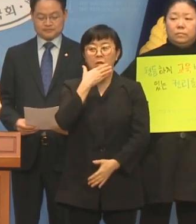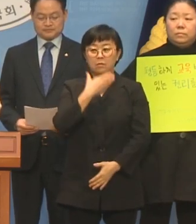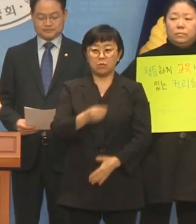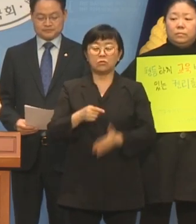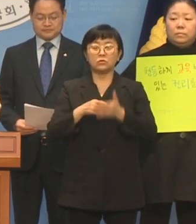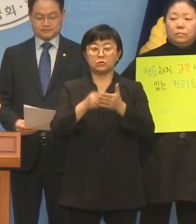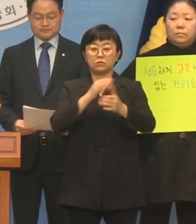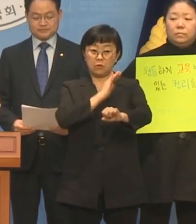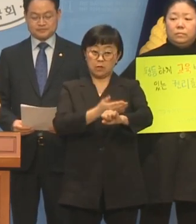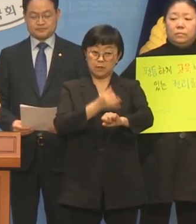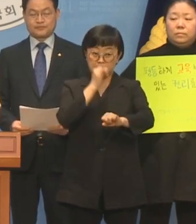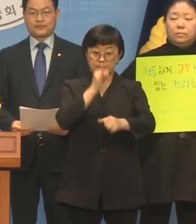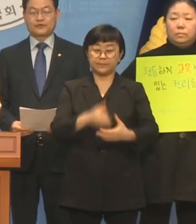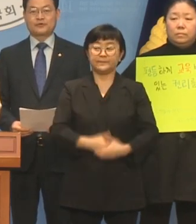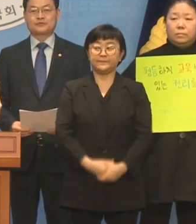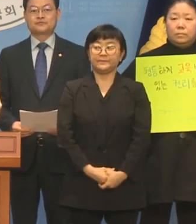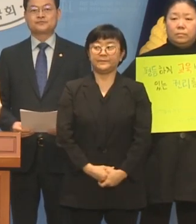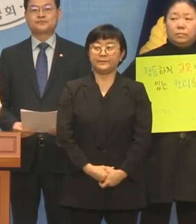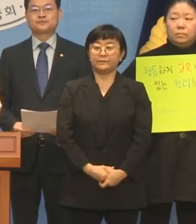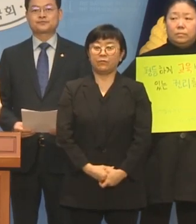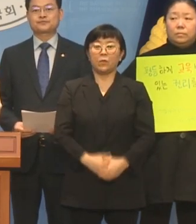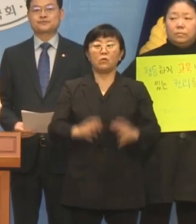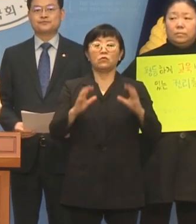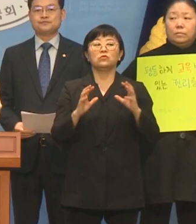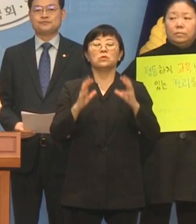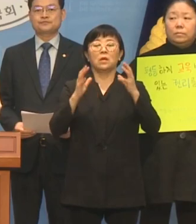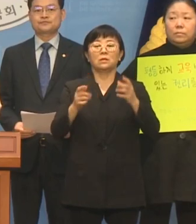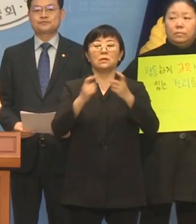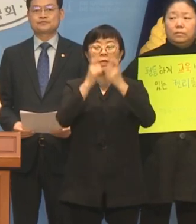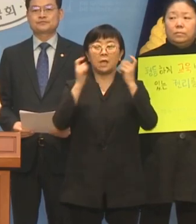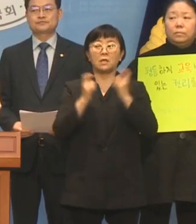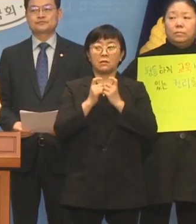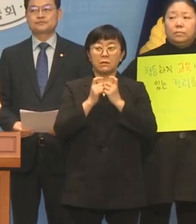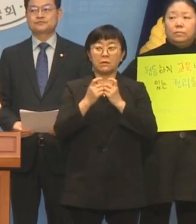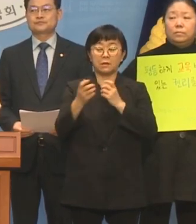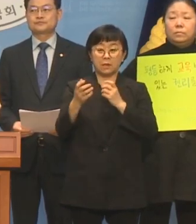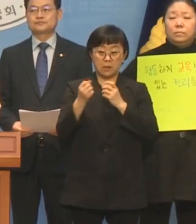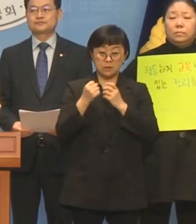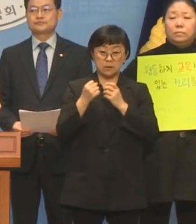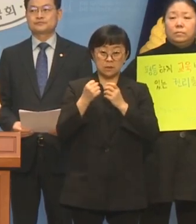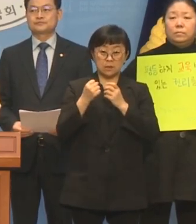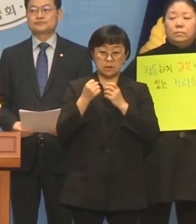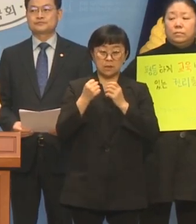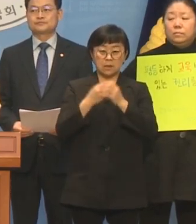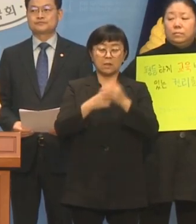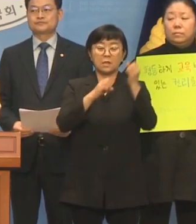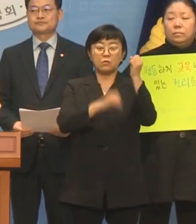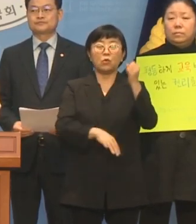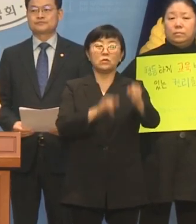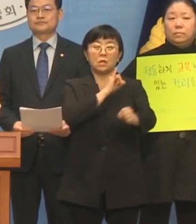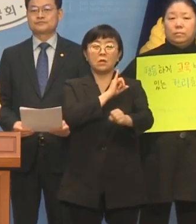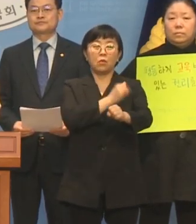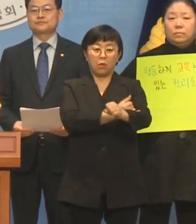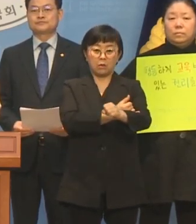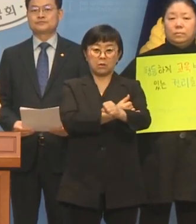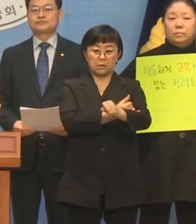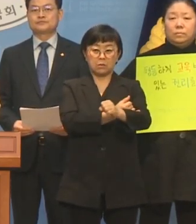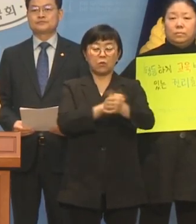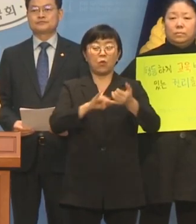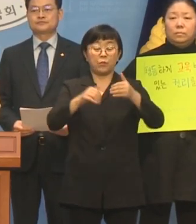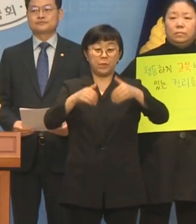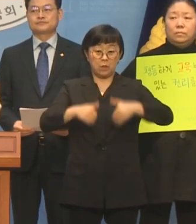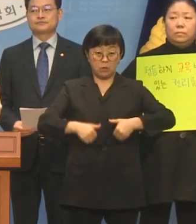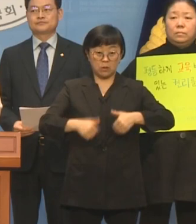행복을 추구할 권리를 가진다. 국가는 개인이 가지는 불가침의 기본적 인권을 확인하고